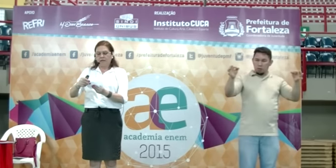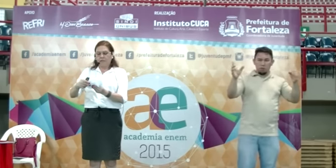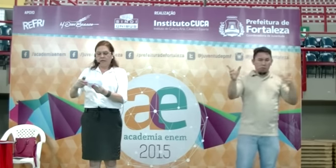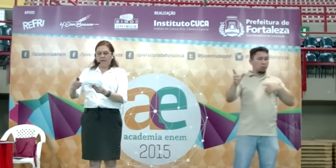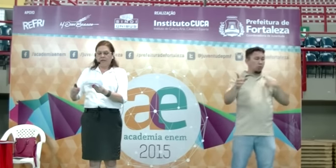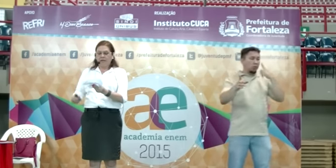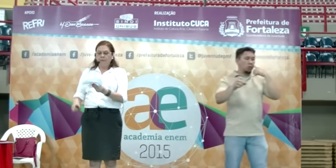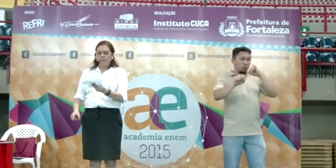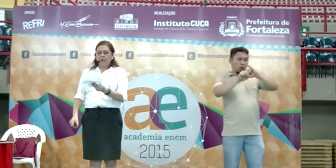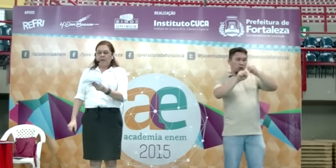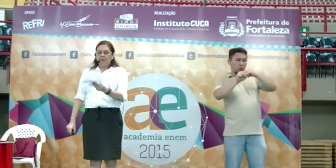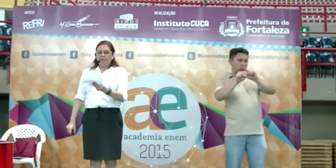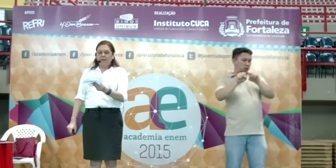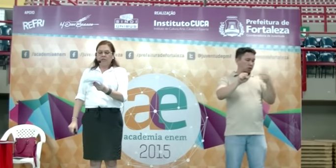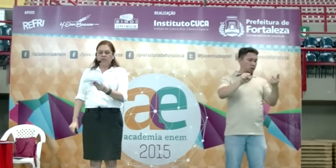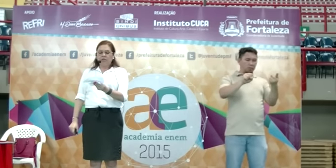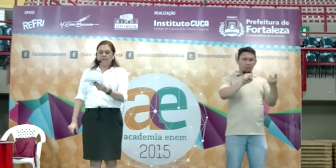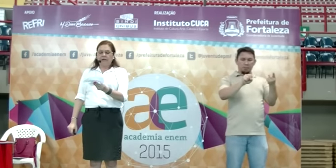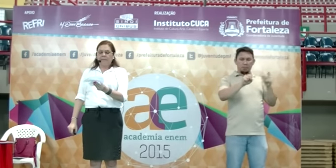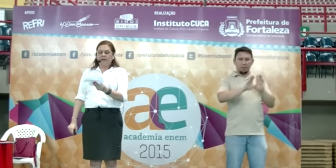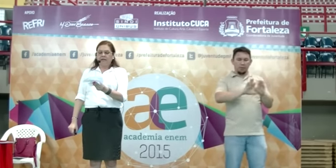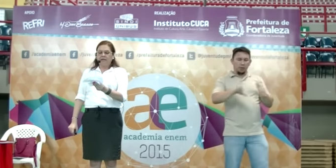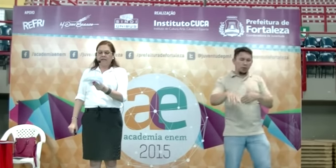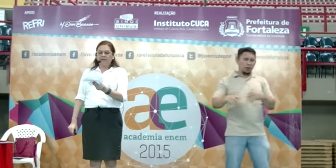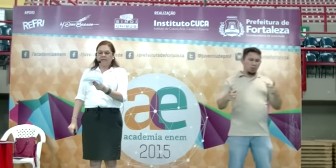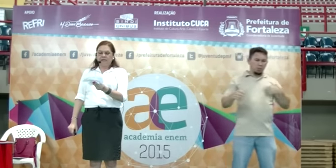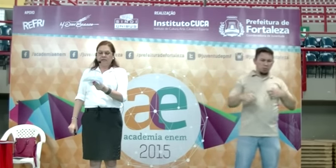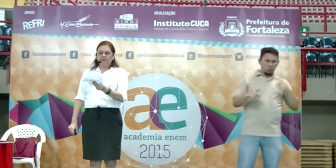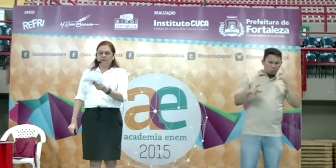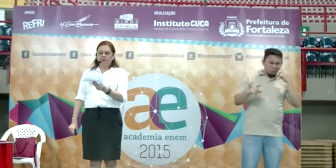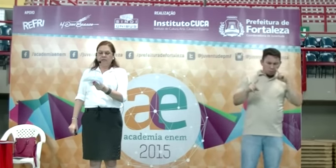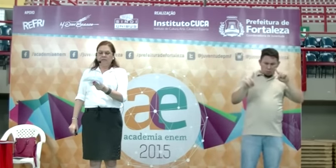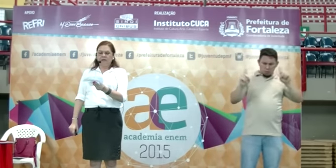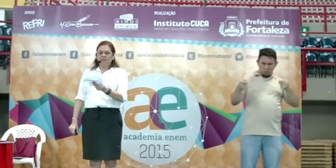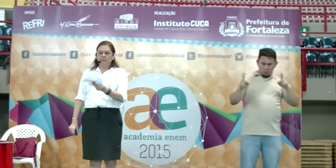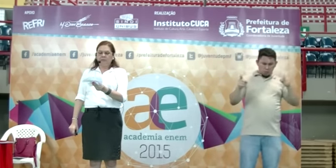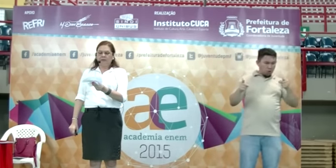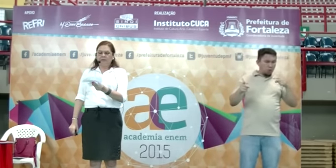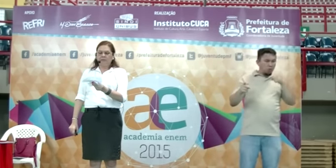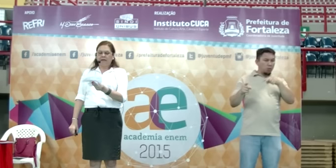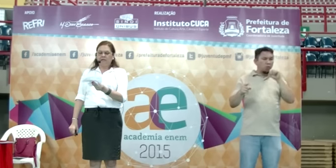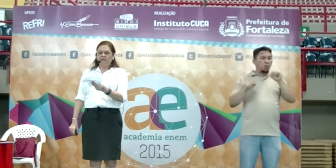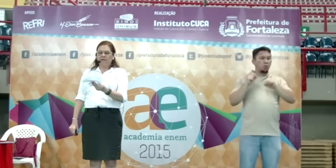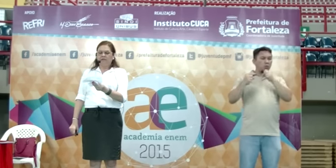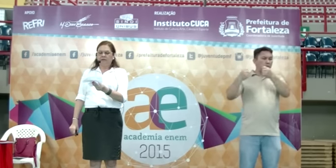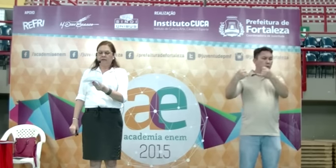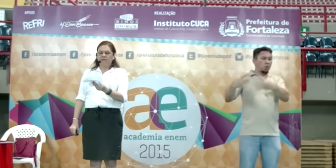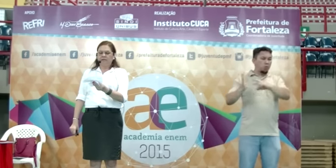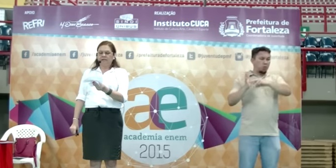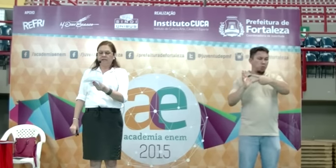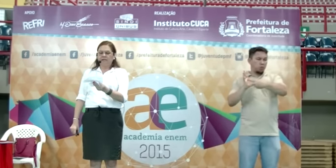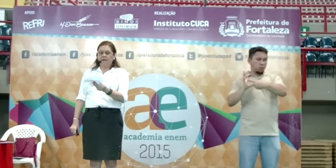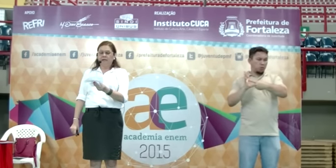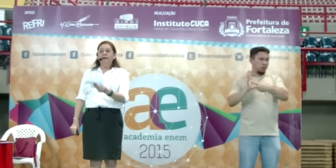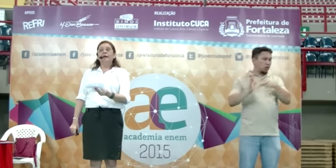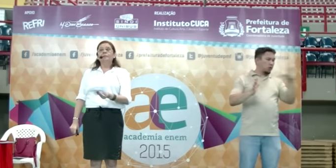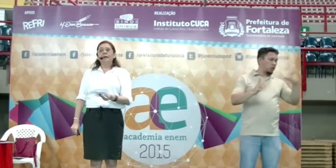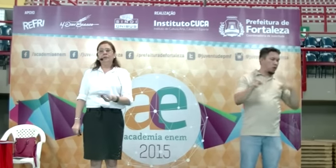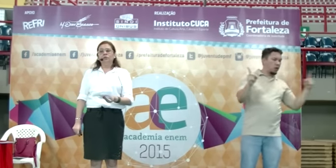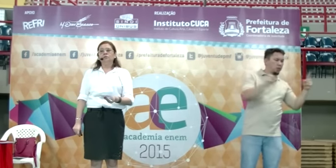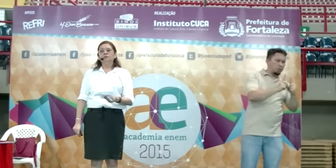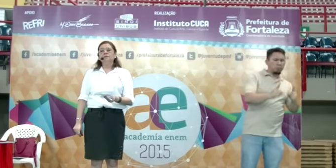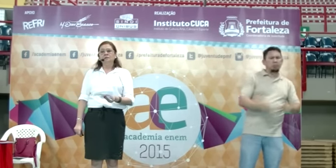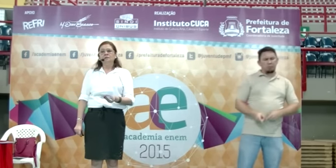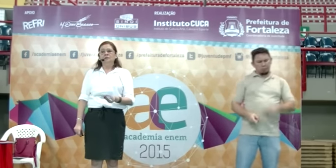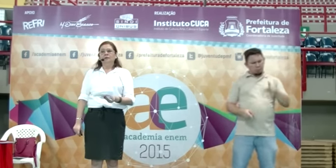com o sujeito, depois dele. É permitido usar parênteses nas redações, mesmo para explicar os significados da sigla?